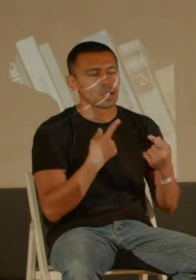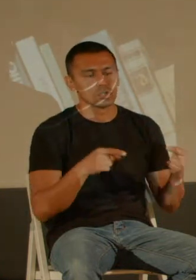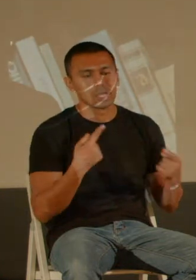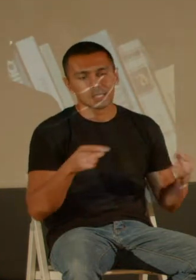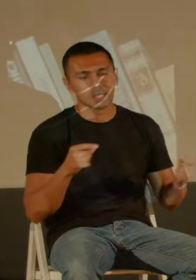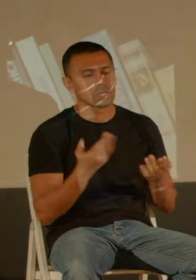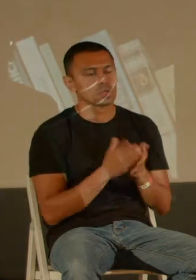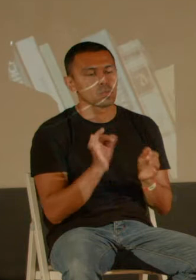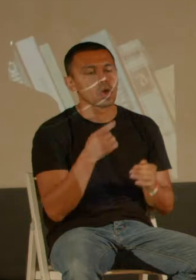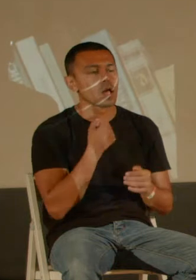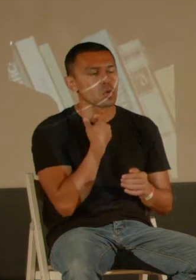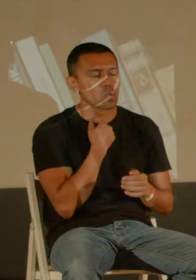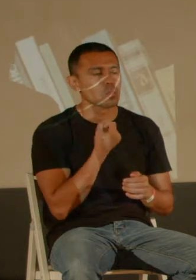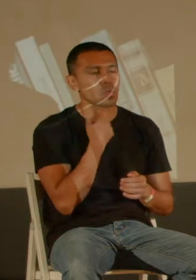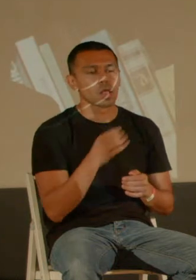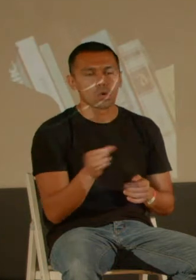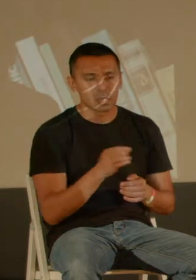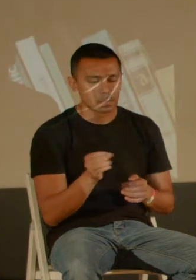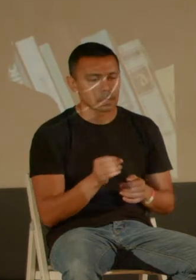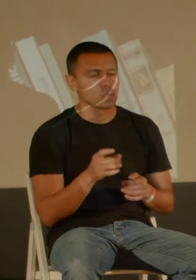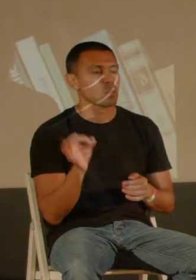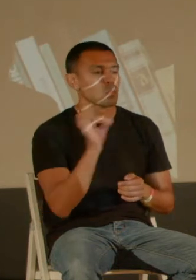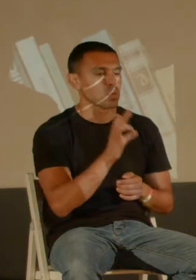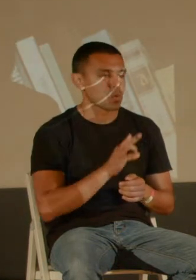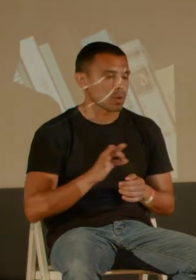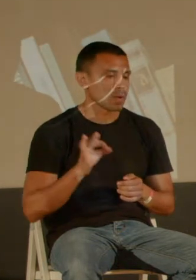різні книжки про алкоголь, і про алкоголізм, і про рекавері, про